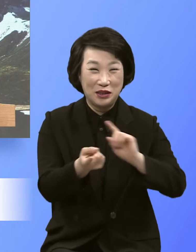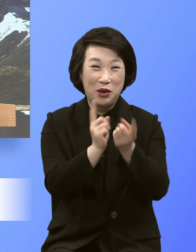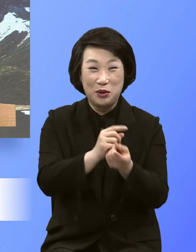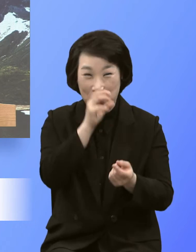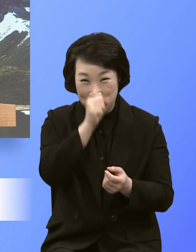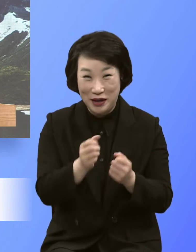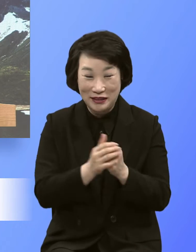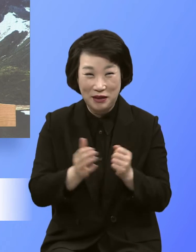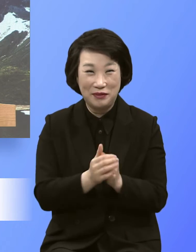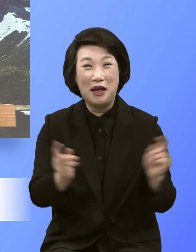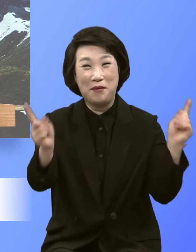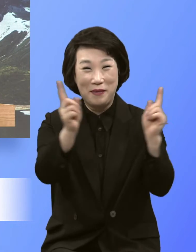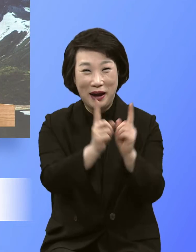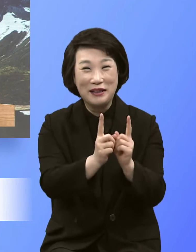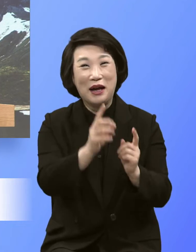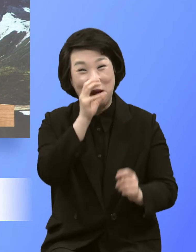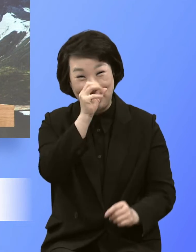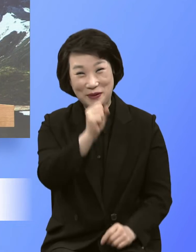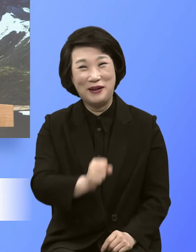얼마나 좋았겠어요.